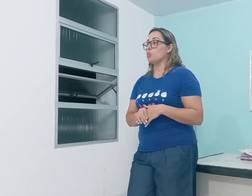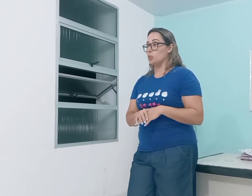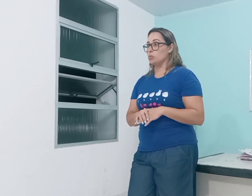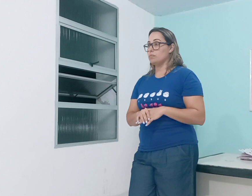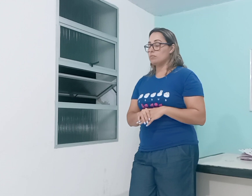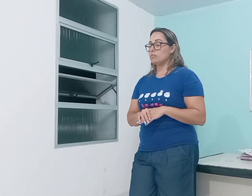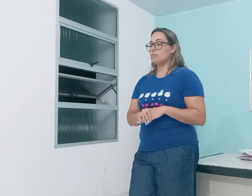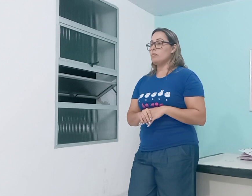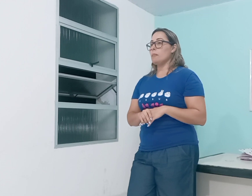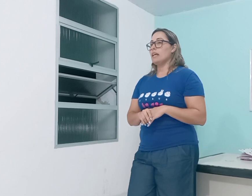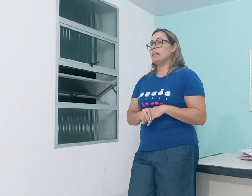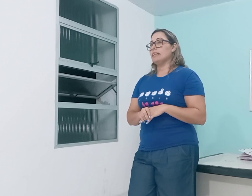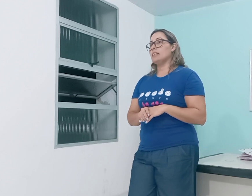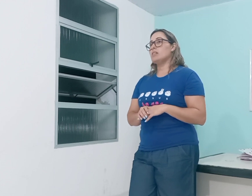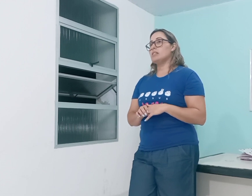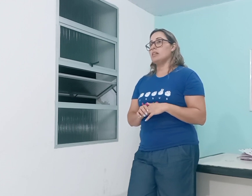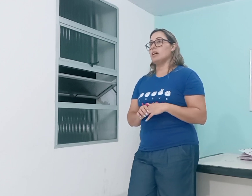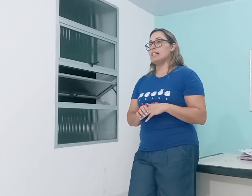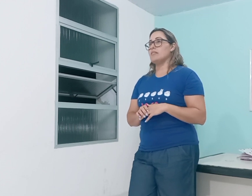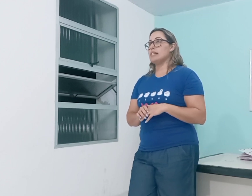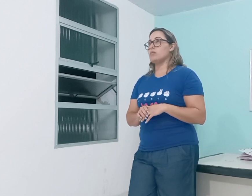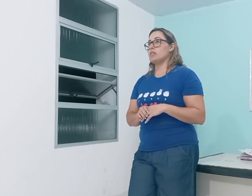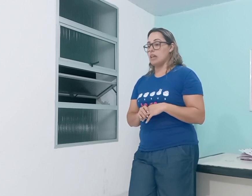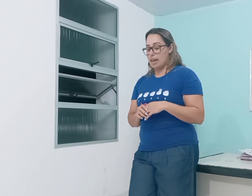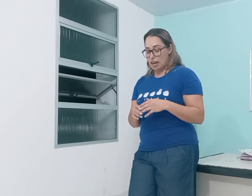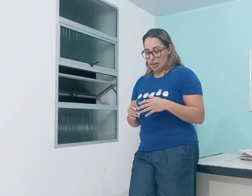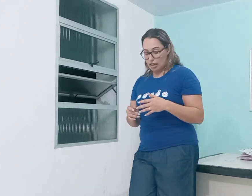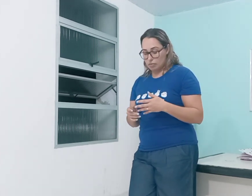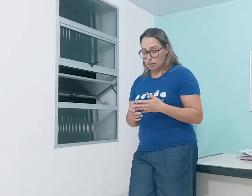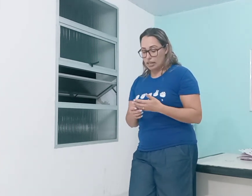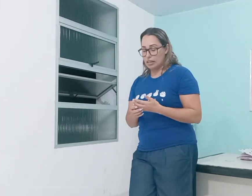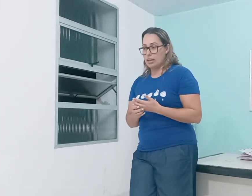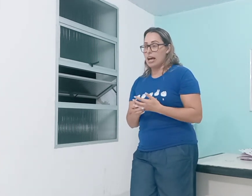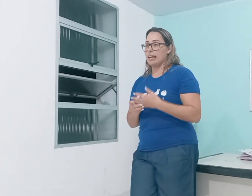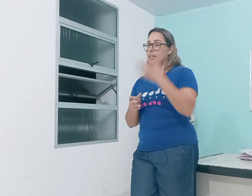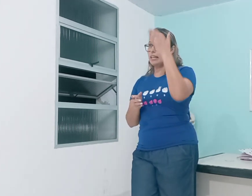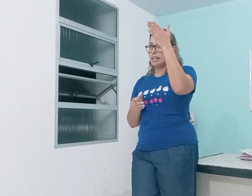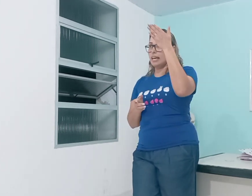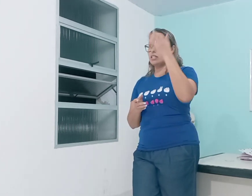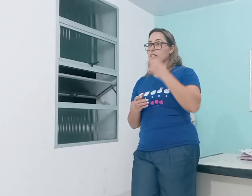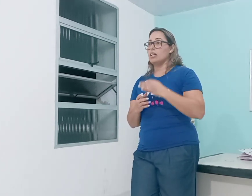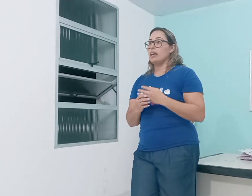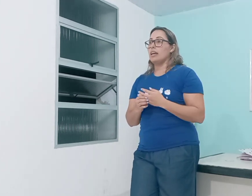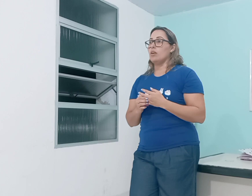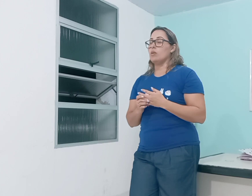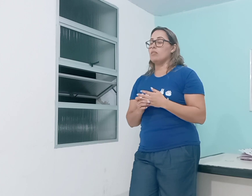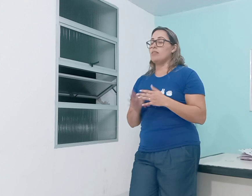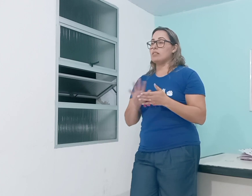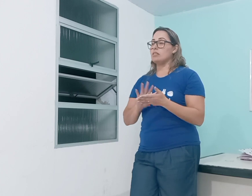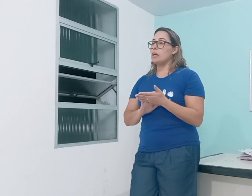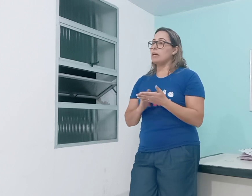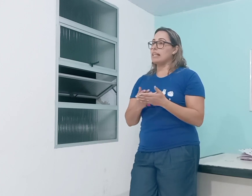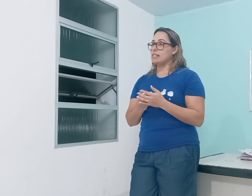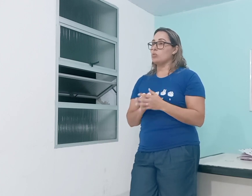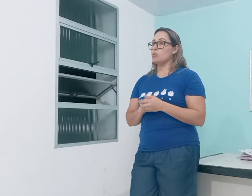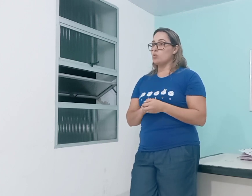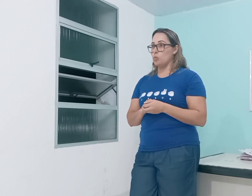surdo. Então, assim, às vezes, aqui na igreja, eu faço interpretação nos